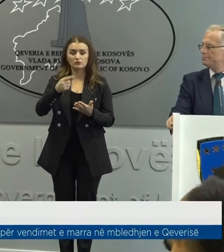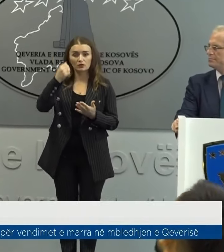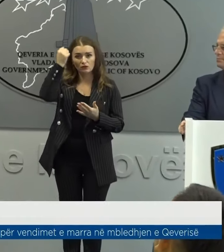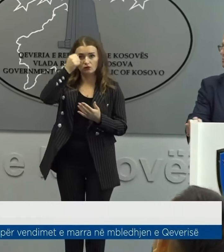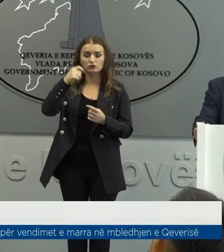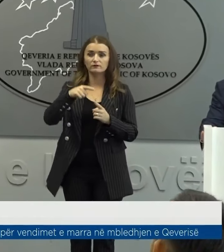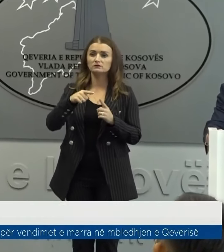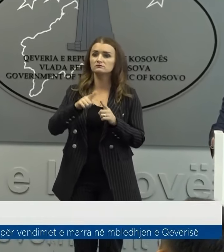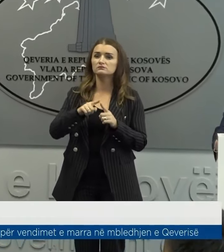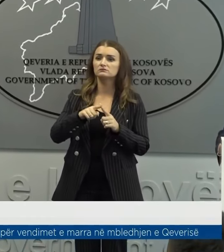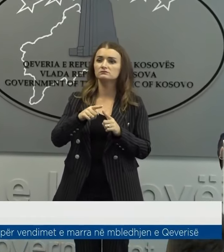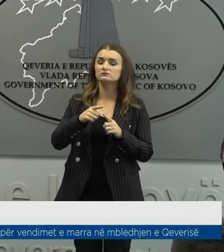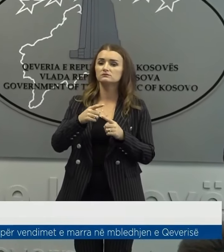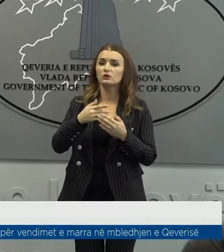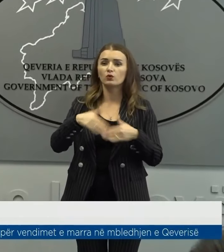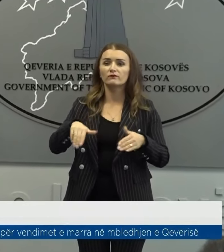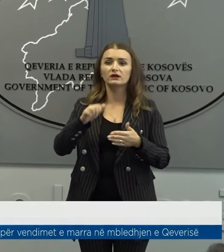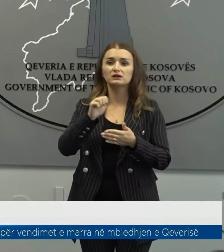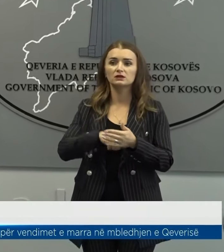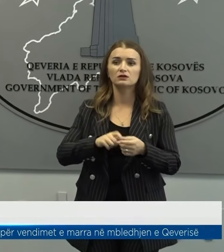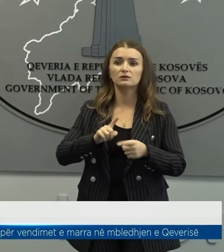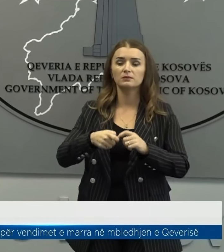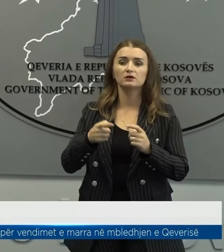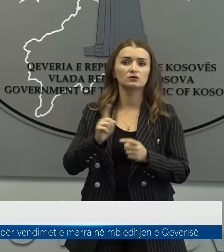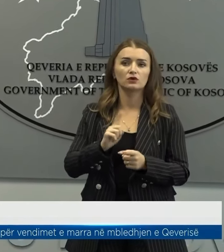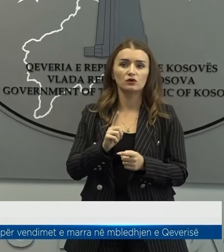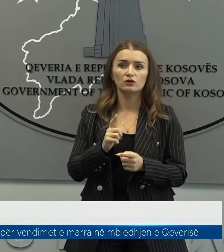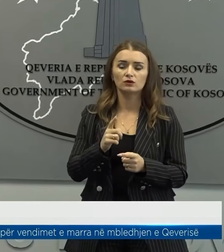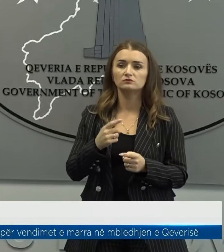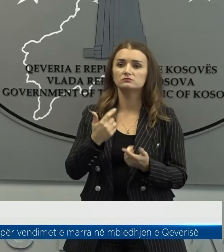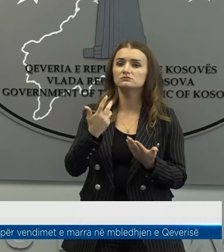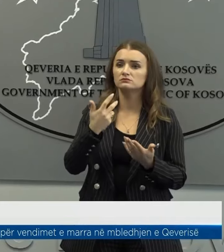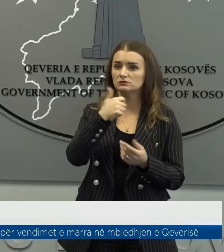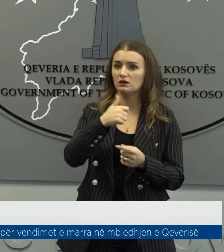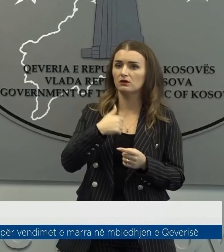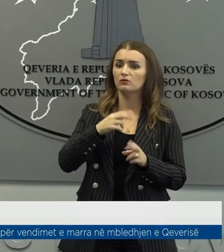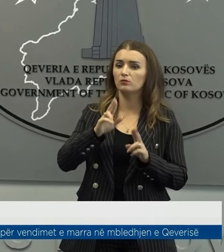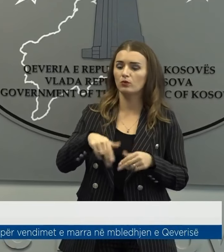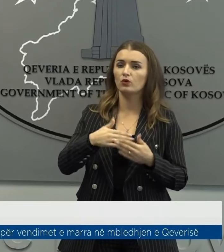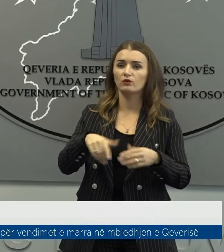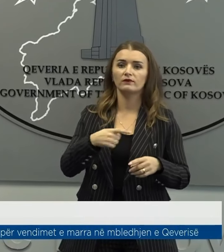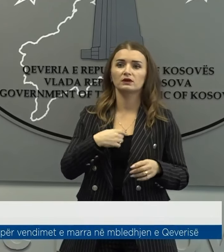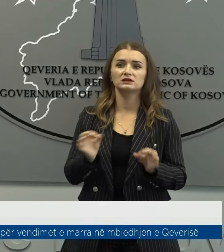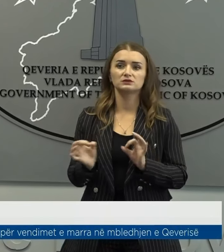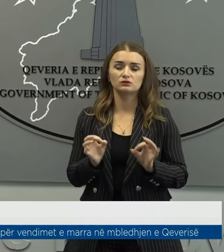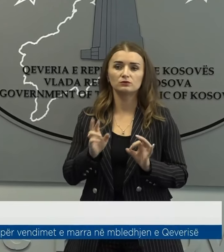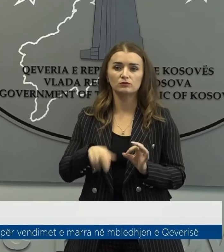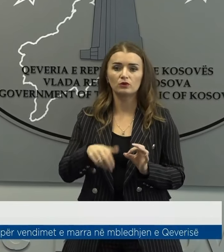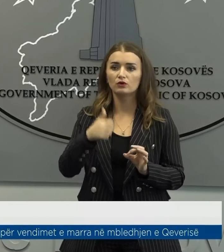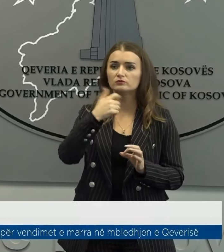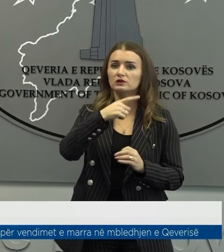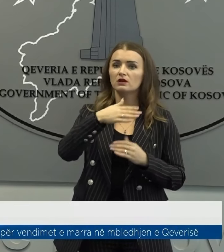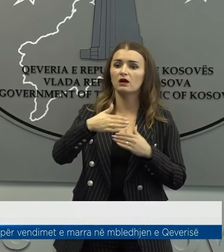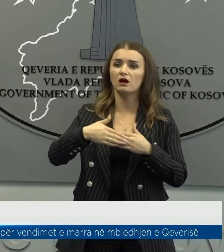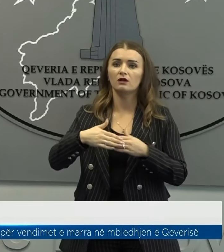të sigurisë, për shkak se për 2 vjet na e kanë sjellë ushtrin 4 herë afër kufirit dhe për shkak se kemi